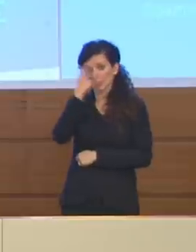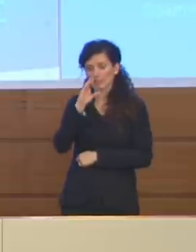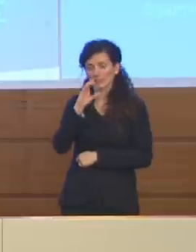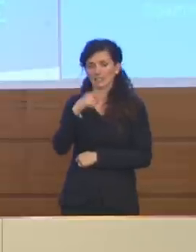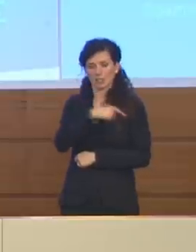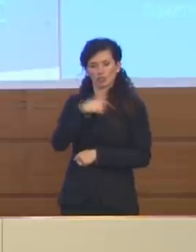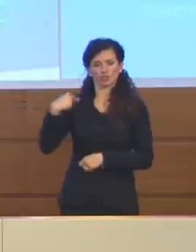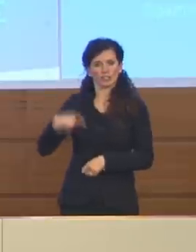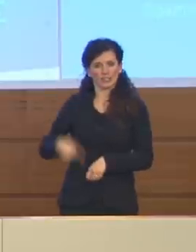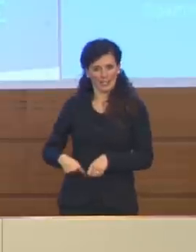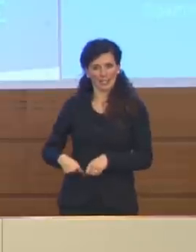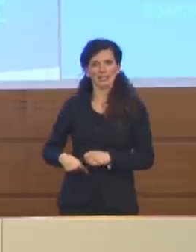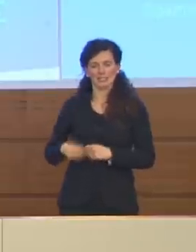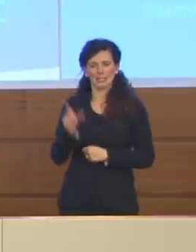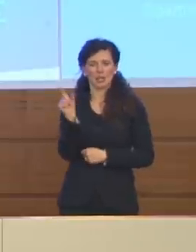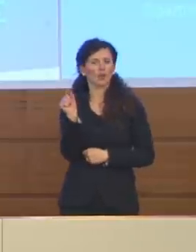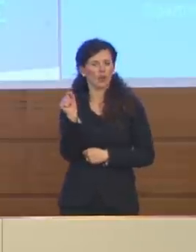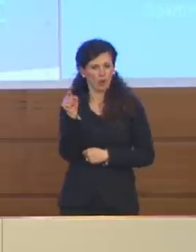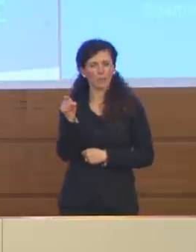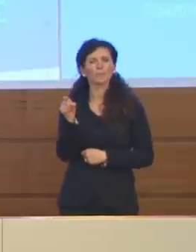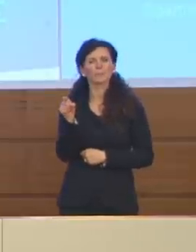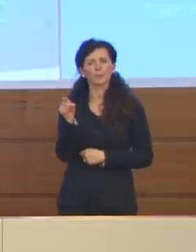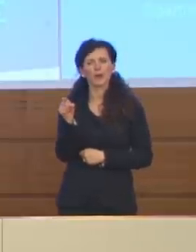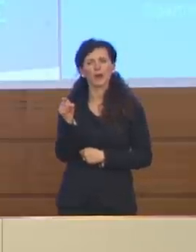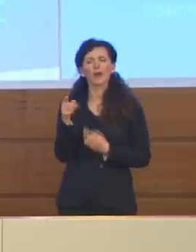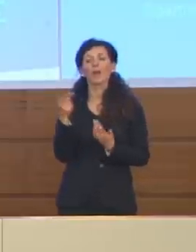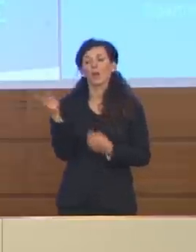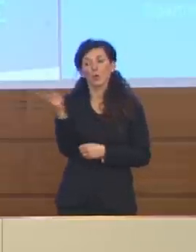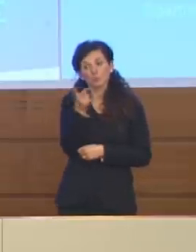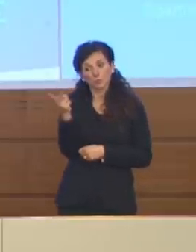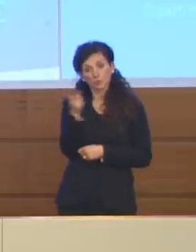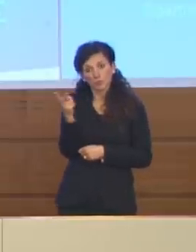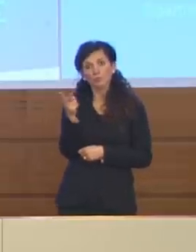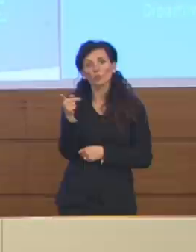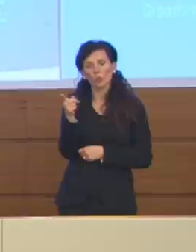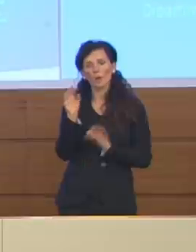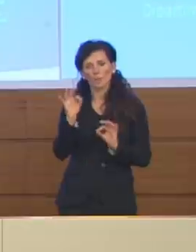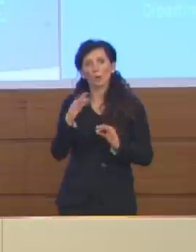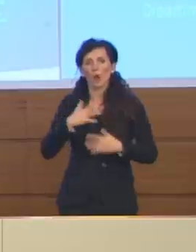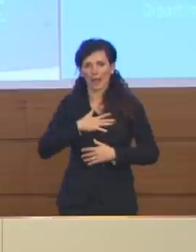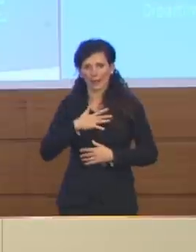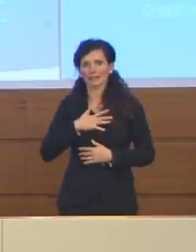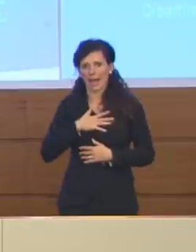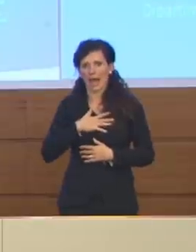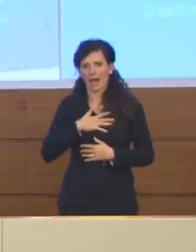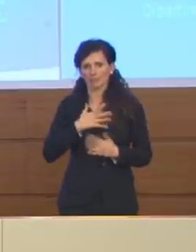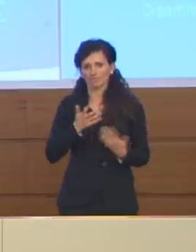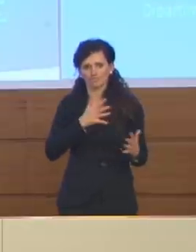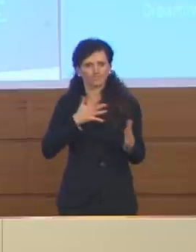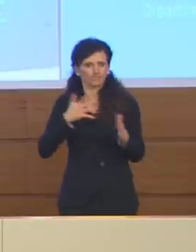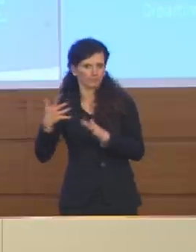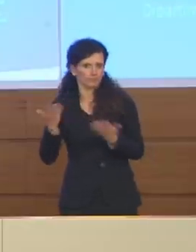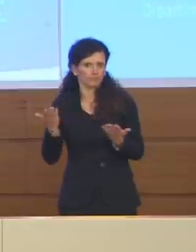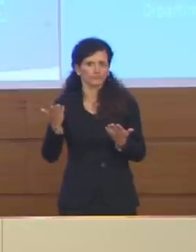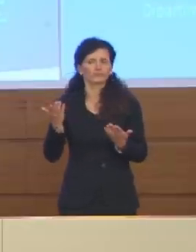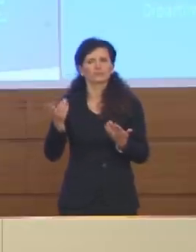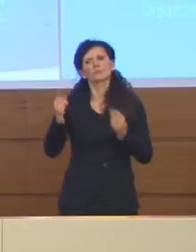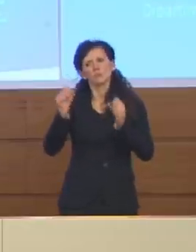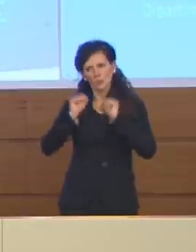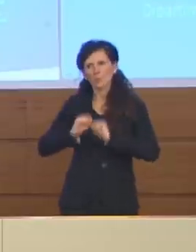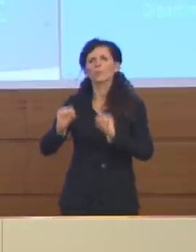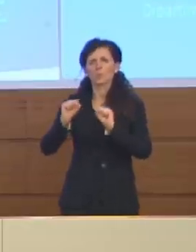che peraltro avevano anche un età come dire